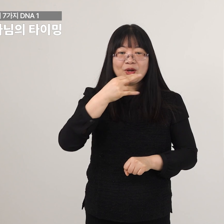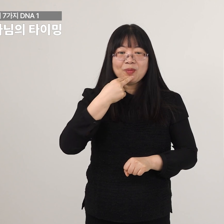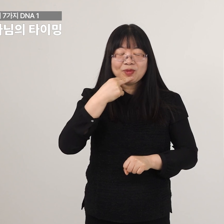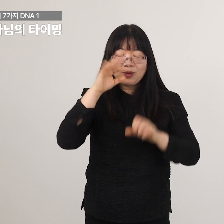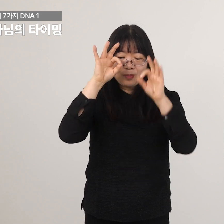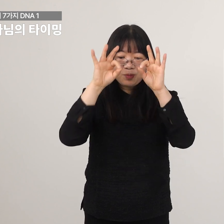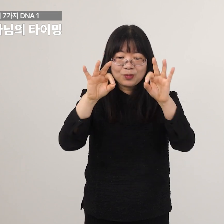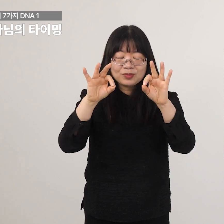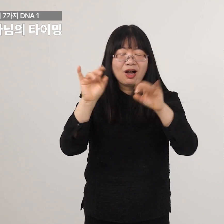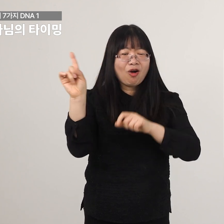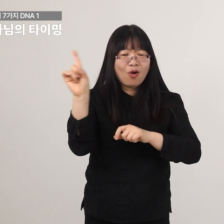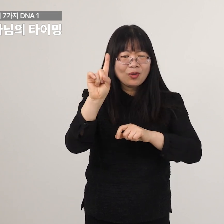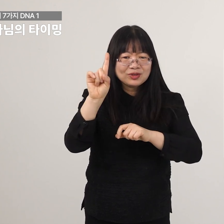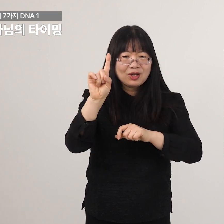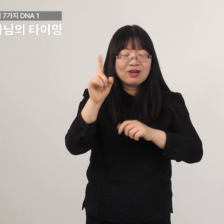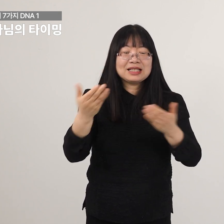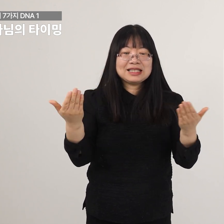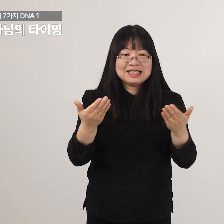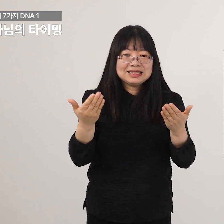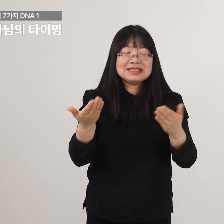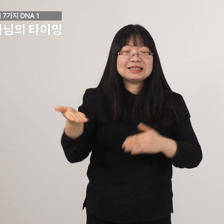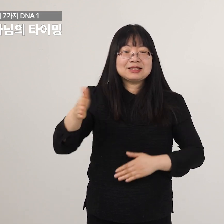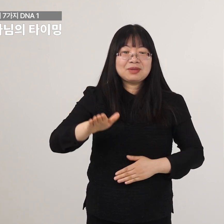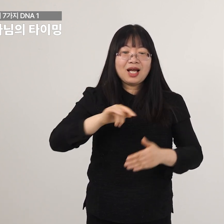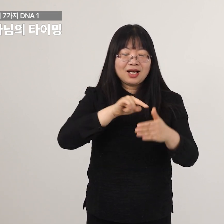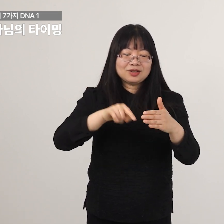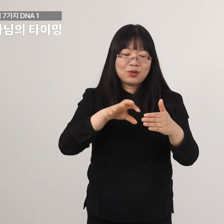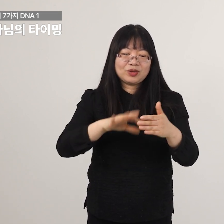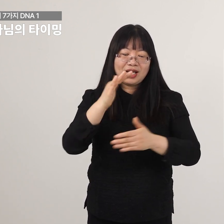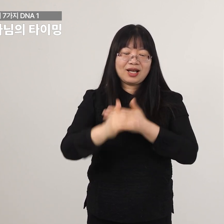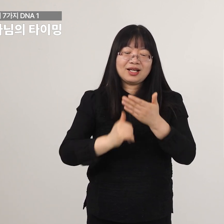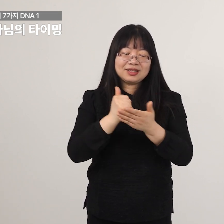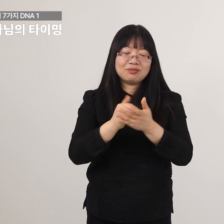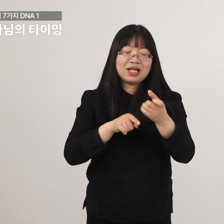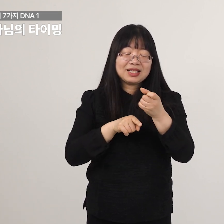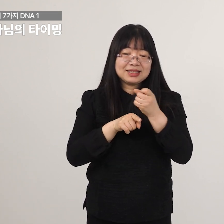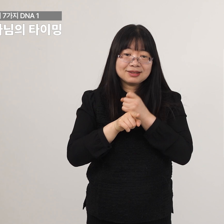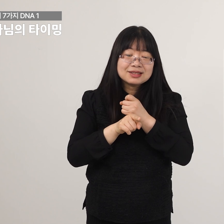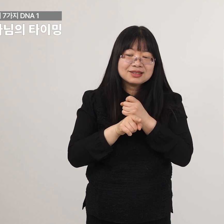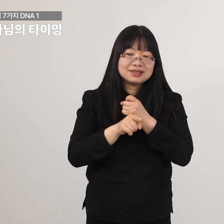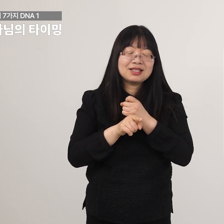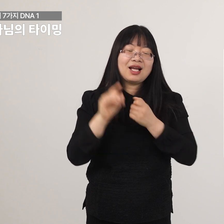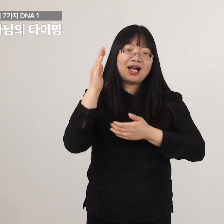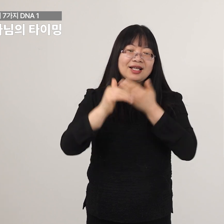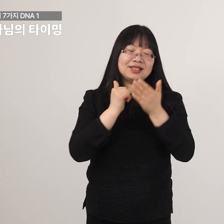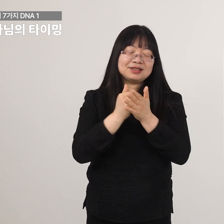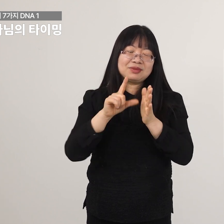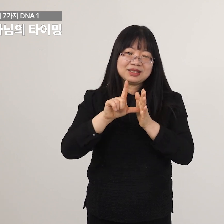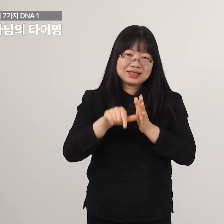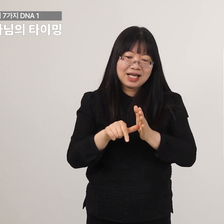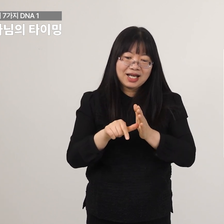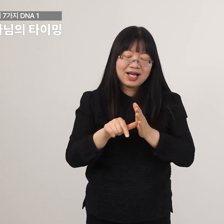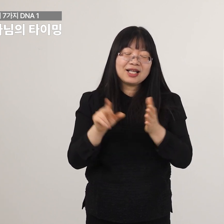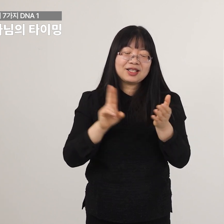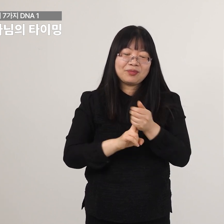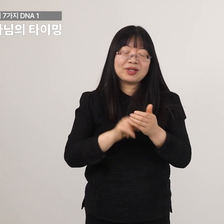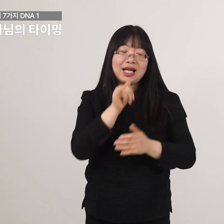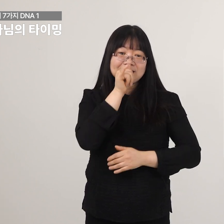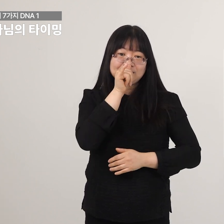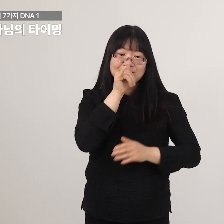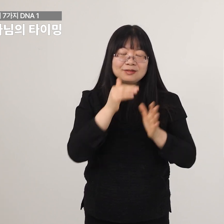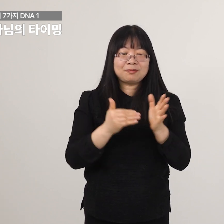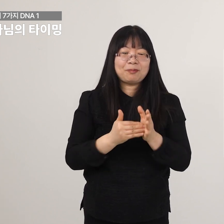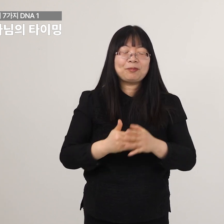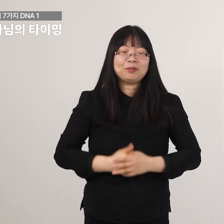없어 보이는 그 어떤 것일지라도 그 속에 하나님의 뜻이, 그분의 시간이 감춰져